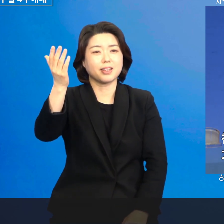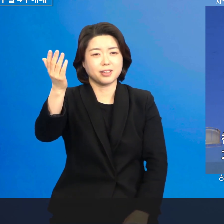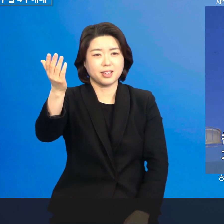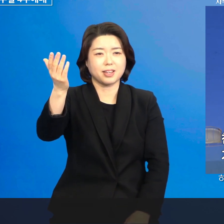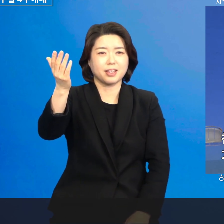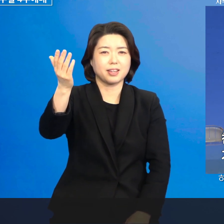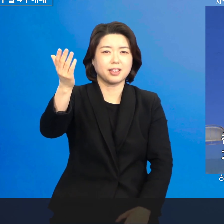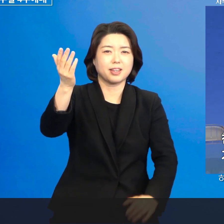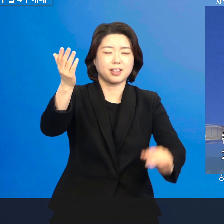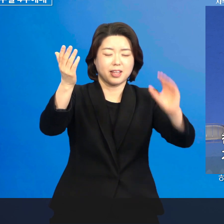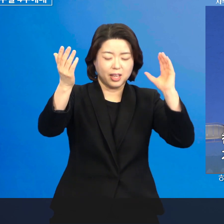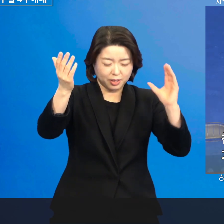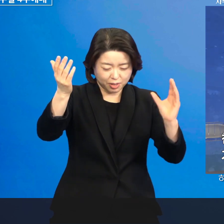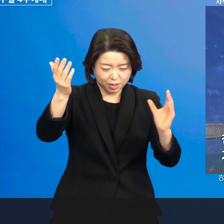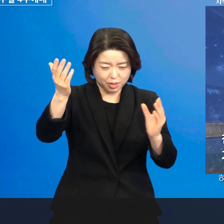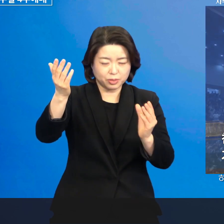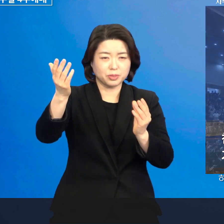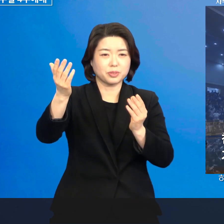합당한 거룩하신